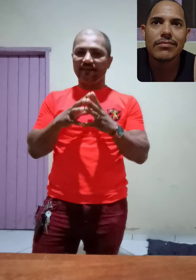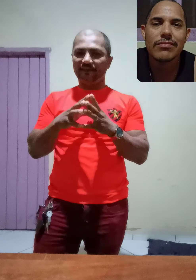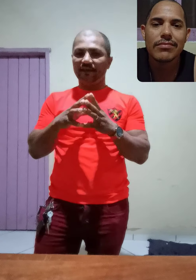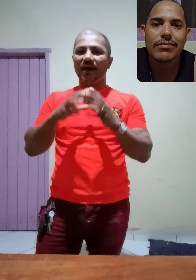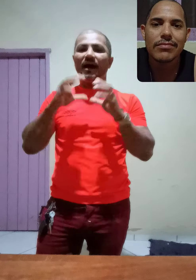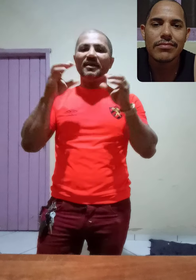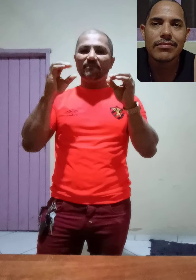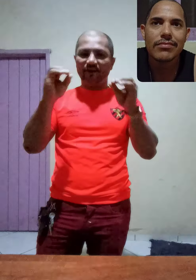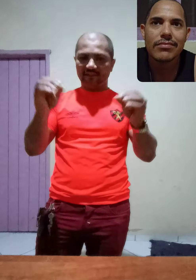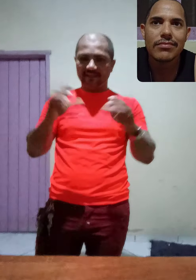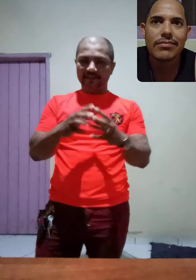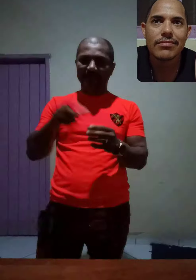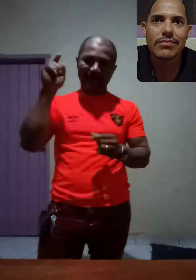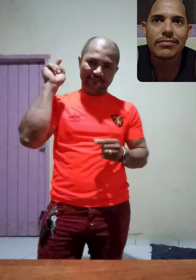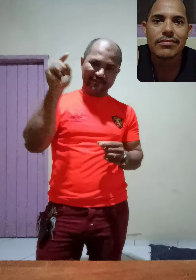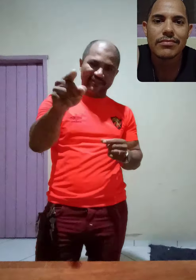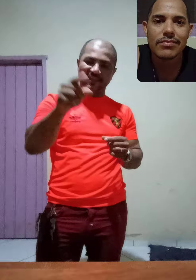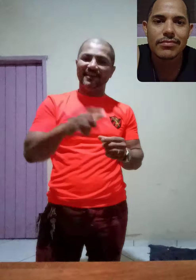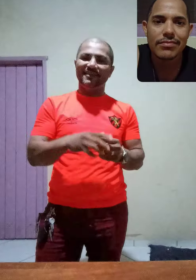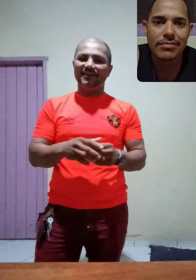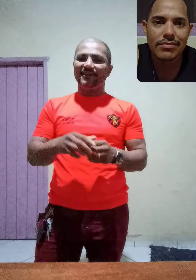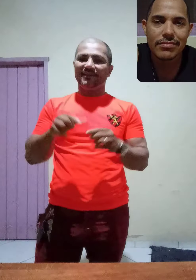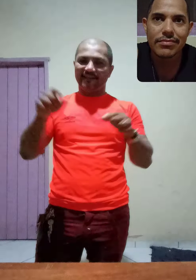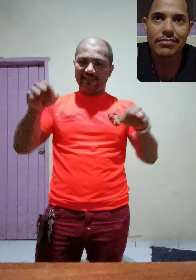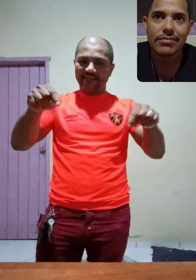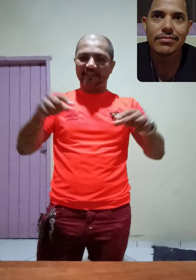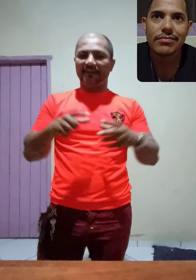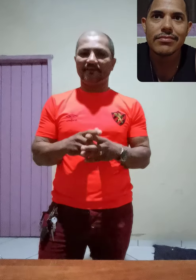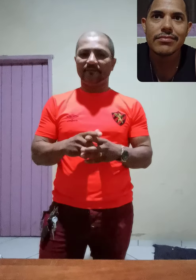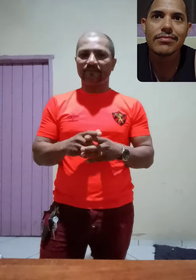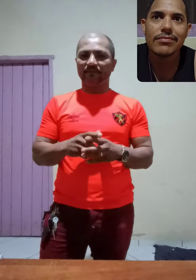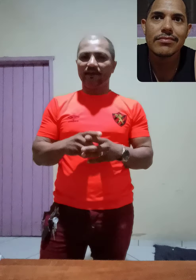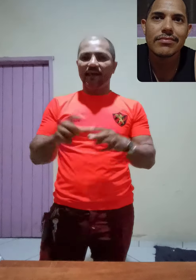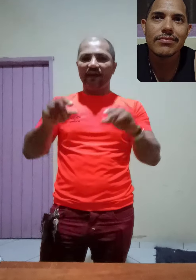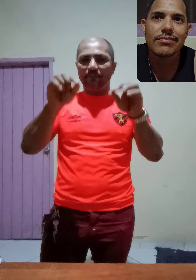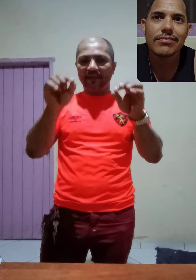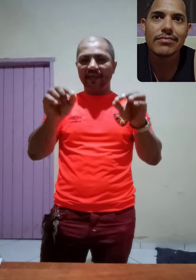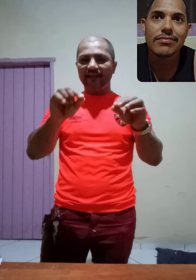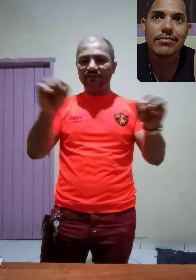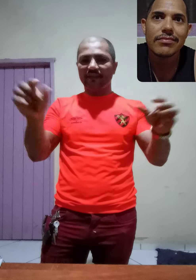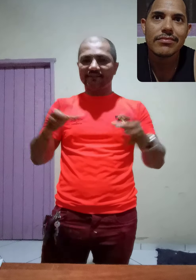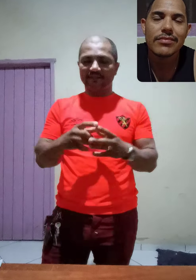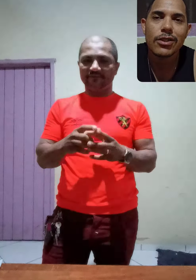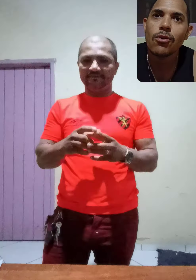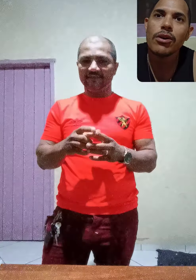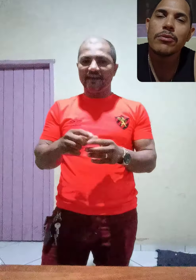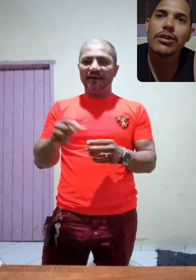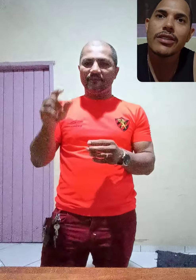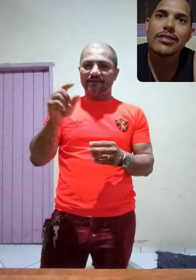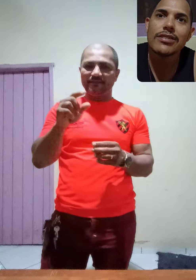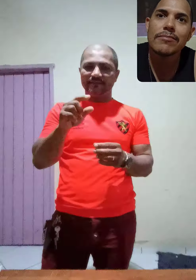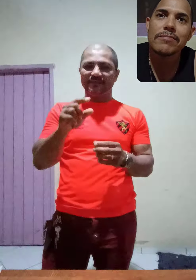saberem a importância que você tem nessa terra. É uma pequena ilustração, Qual a importância? mas